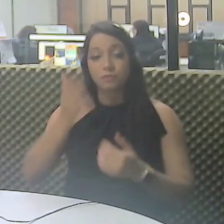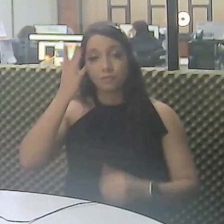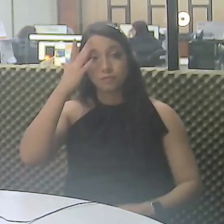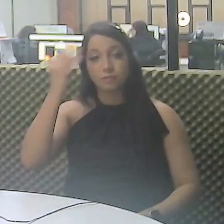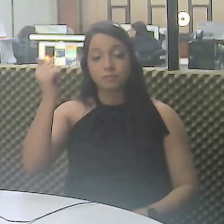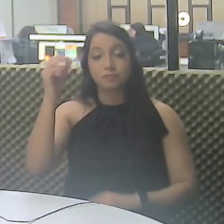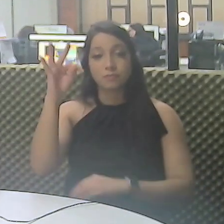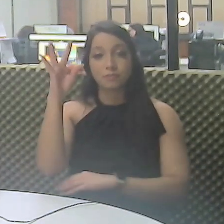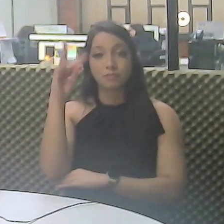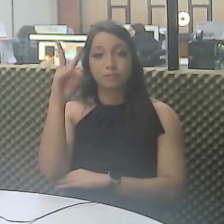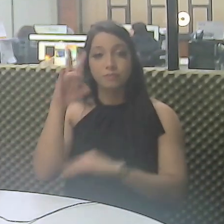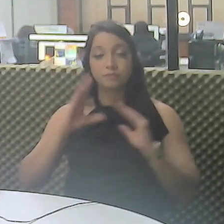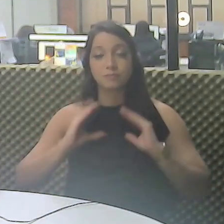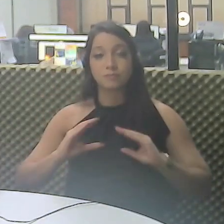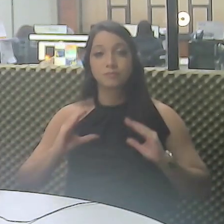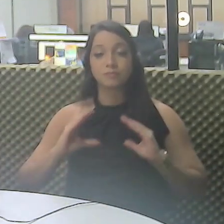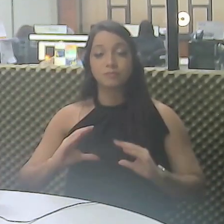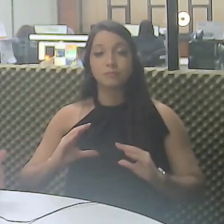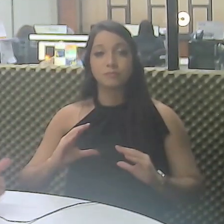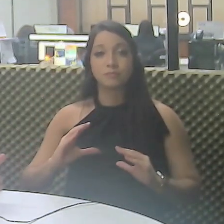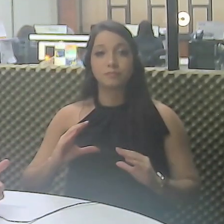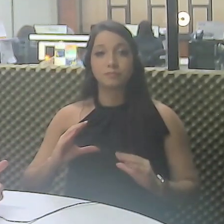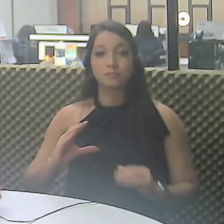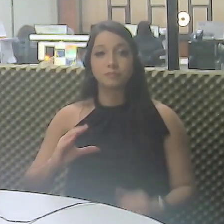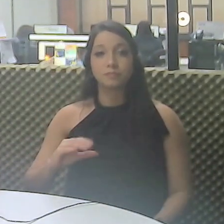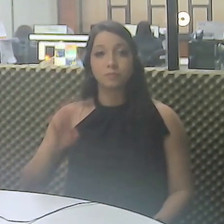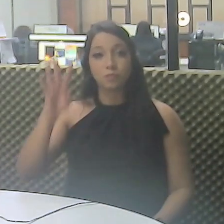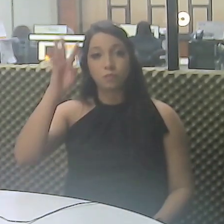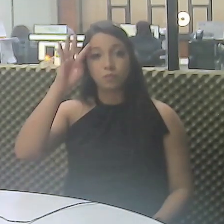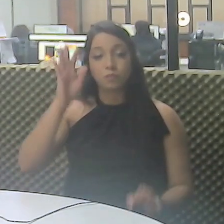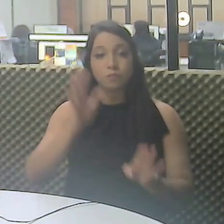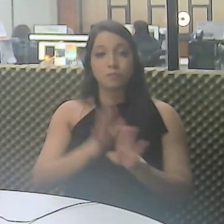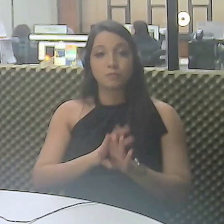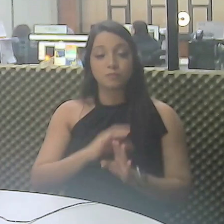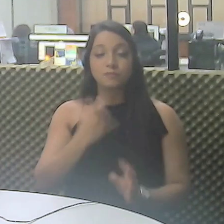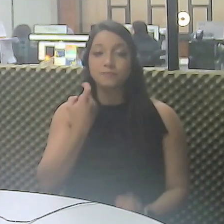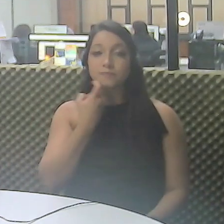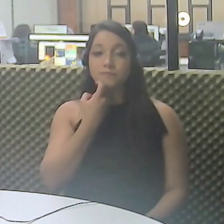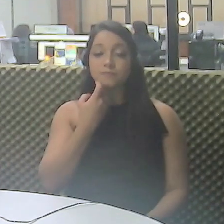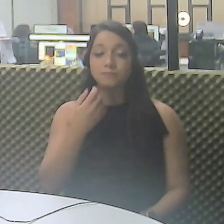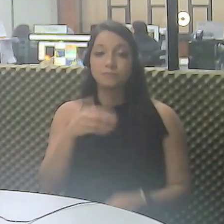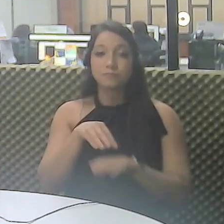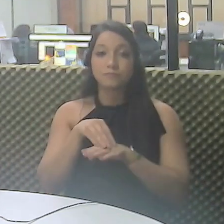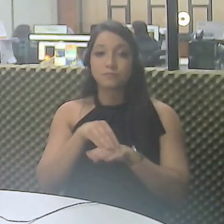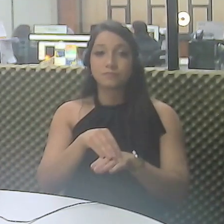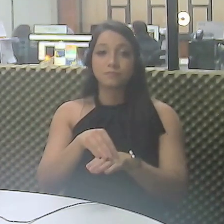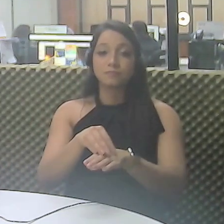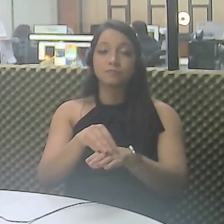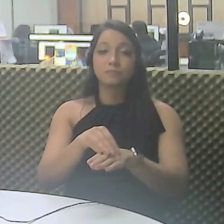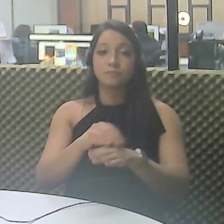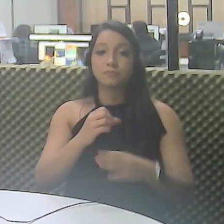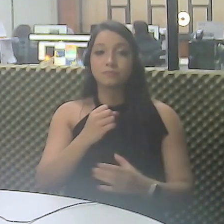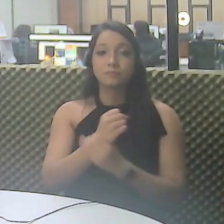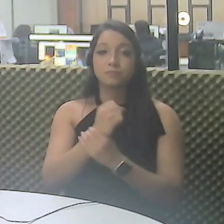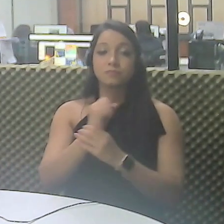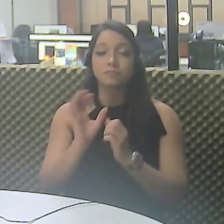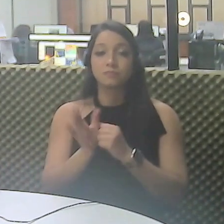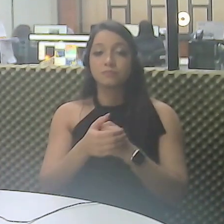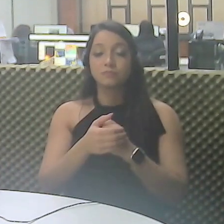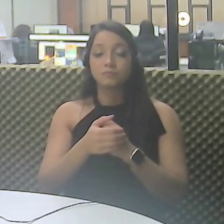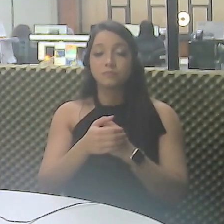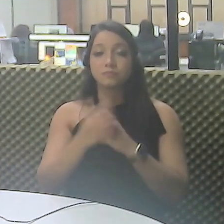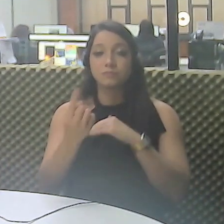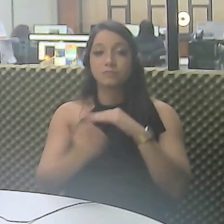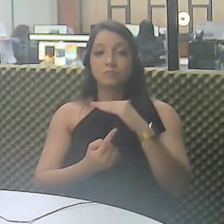Praça Tubal Vilela. De quarta até sexta-feira, o veículo da Superintendência de Proteção e Defesa do Consumidor